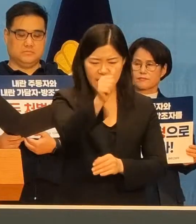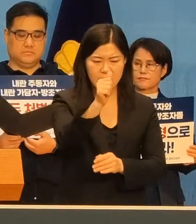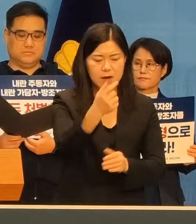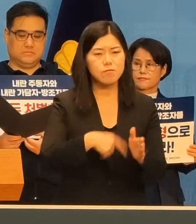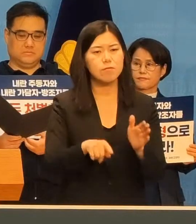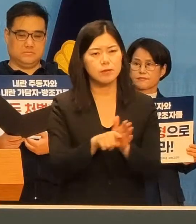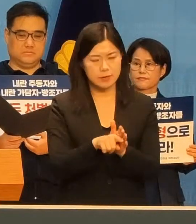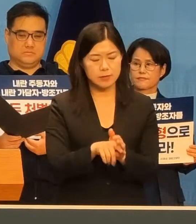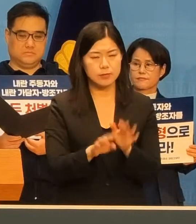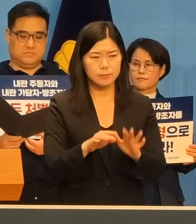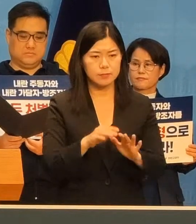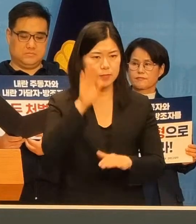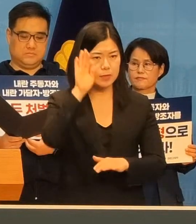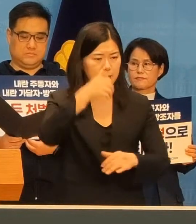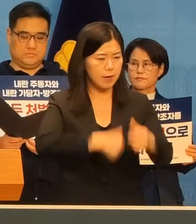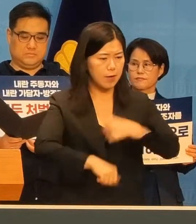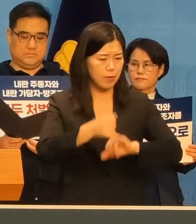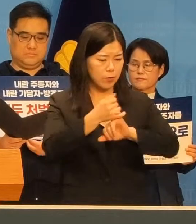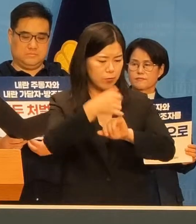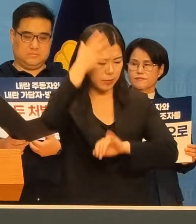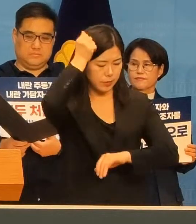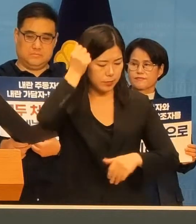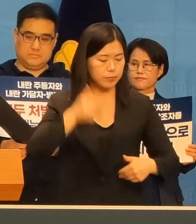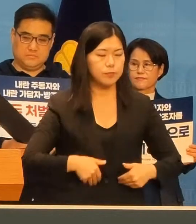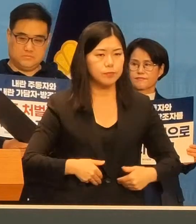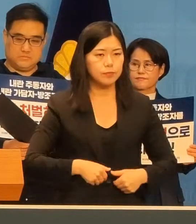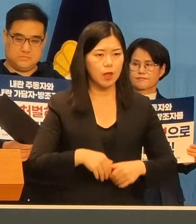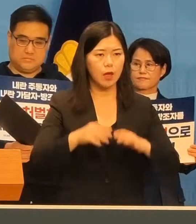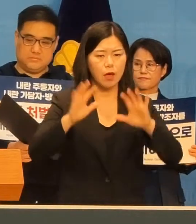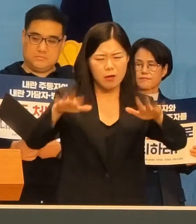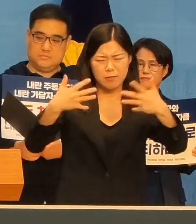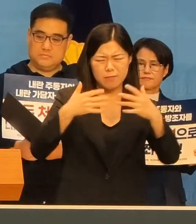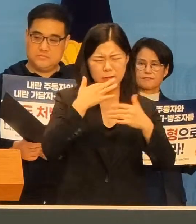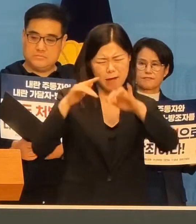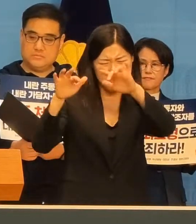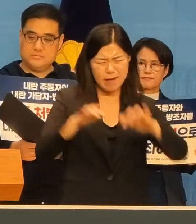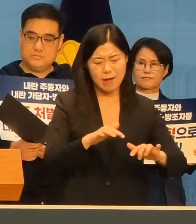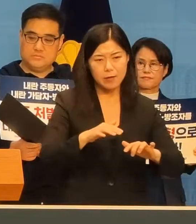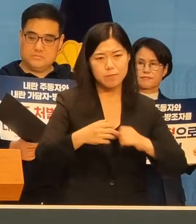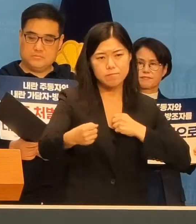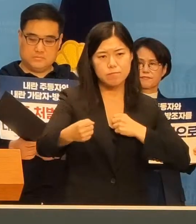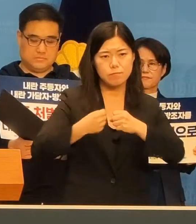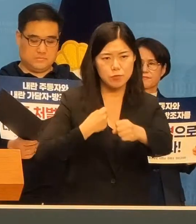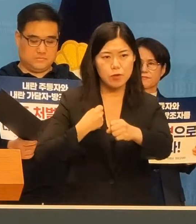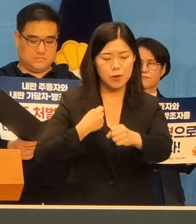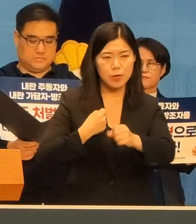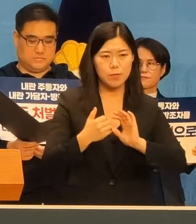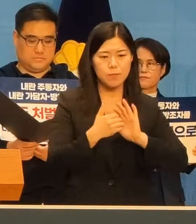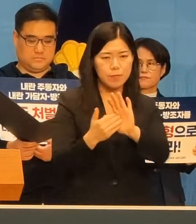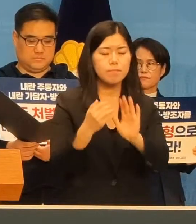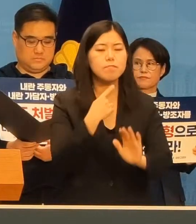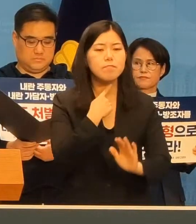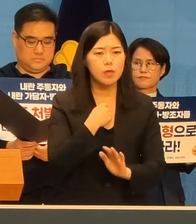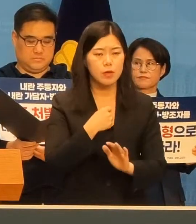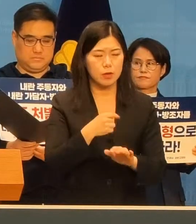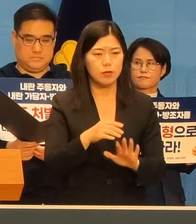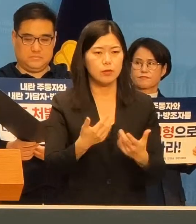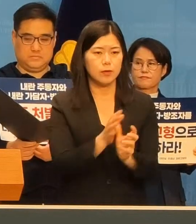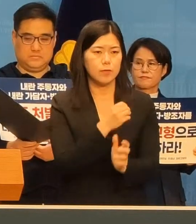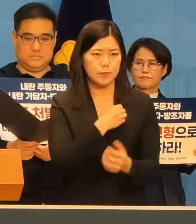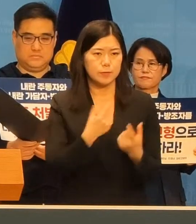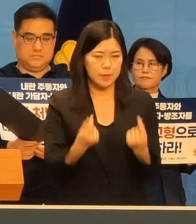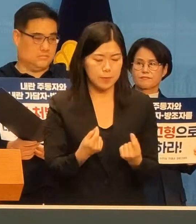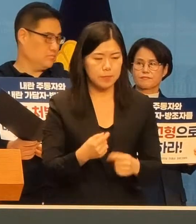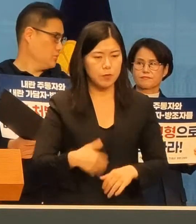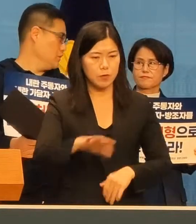미래 세대가 반드시 기억해야 합니다. 눈보라 속에서도 굴복하지 않았던 경북 당원들처럼 저는 말합니다.